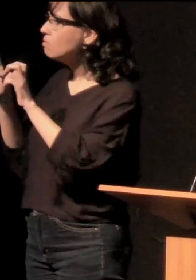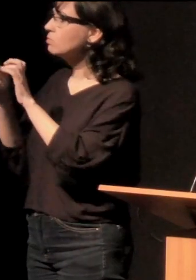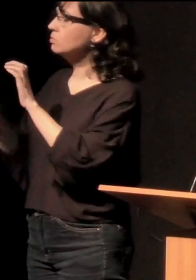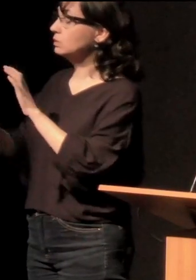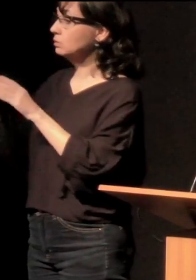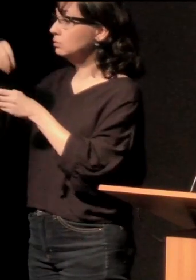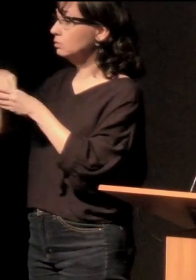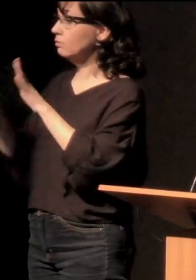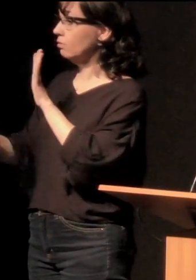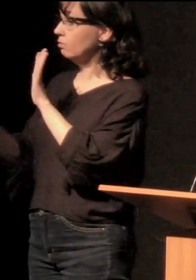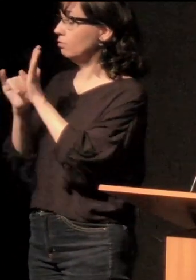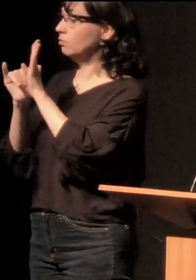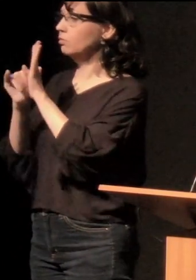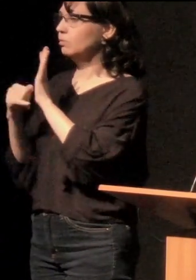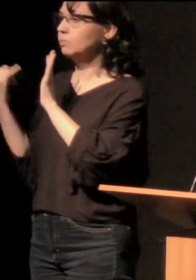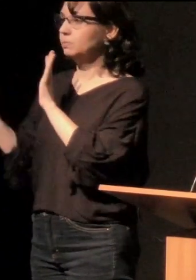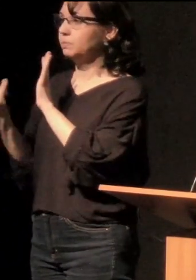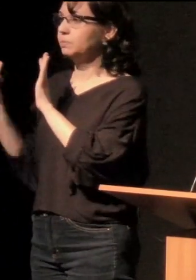pobres